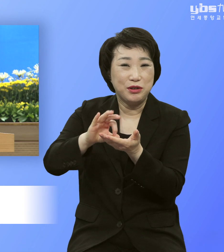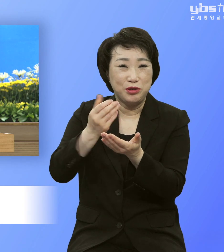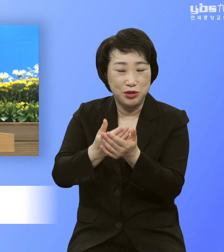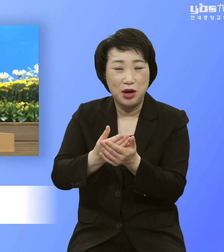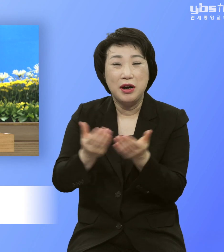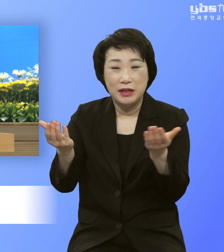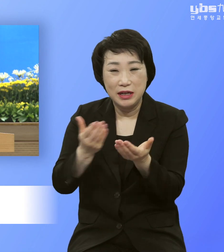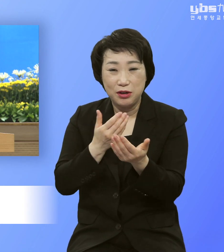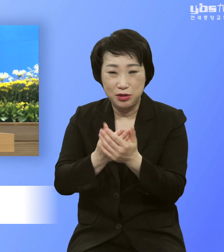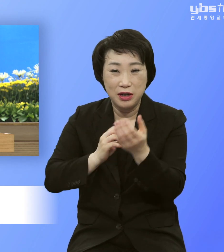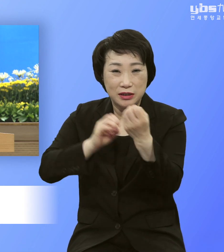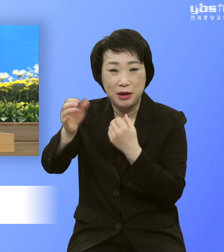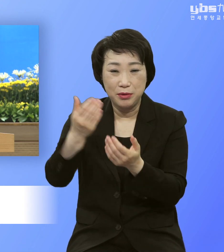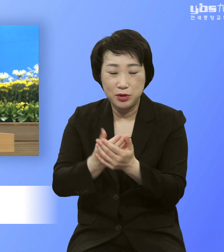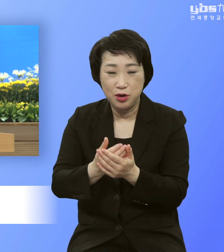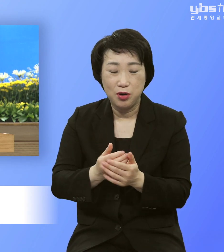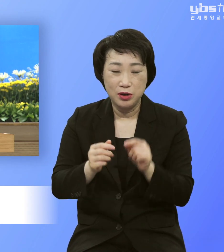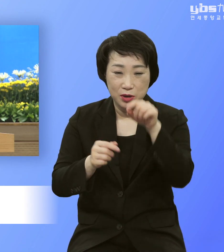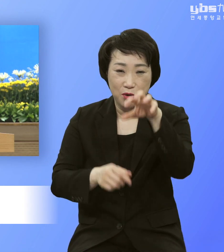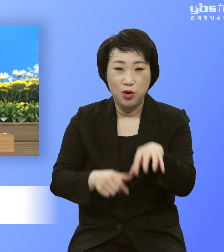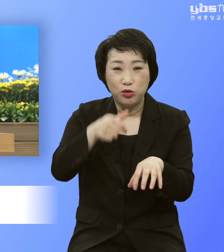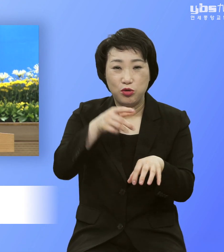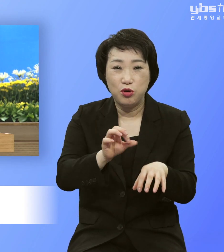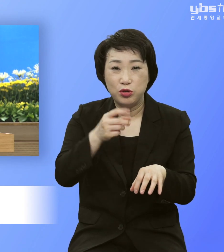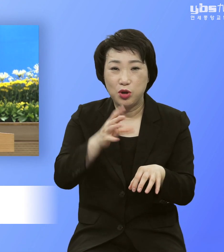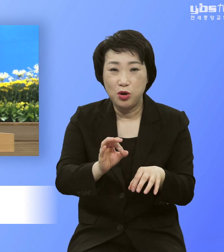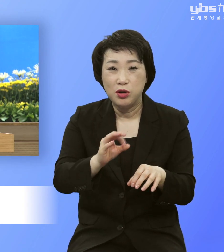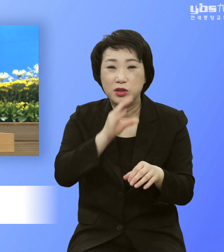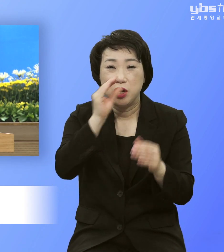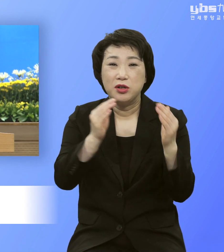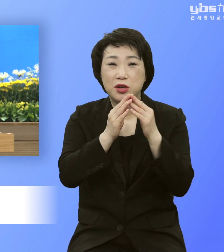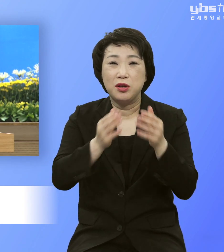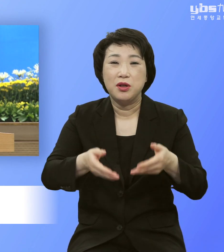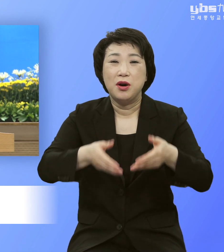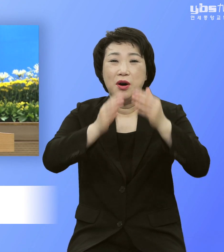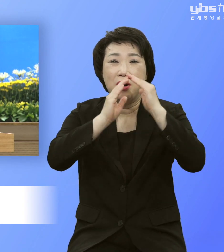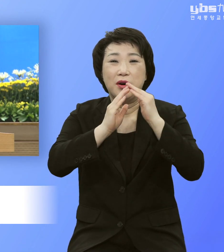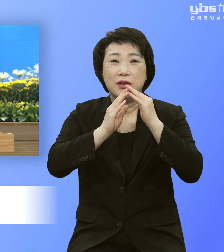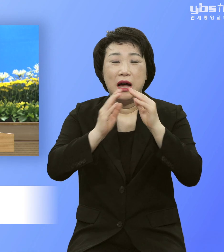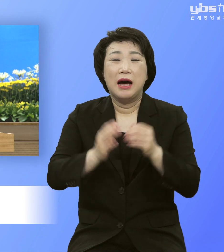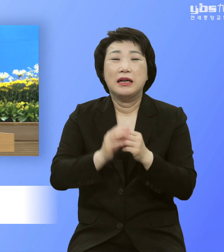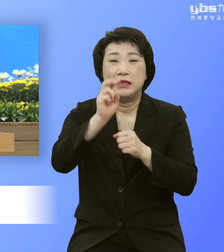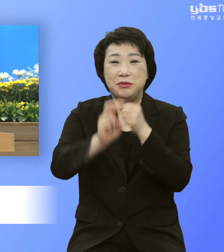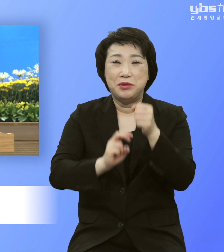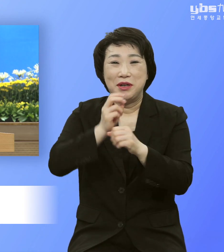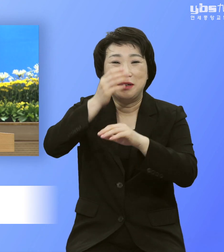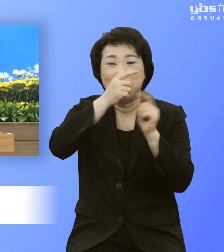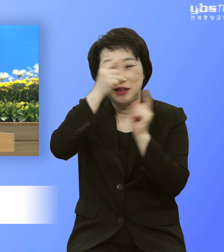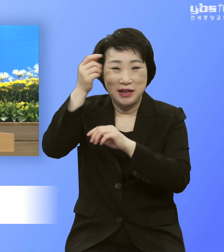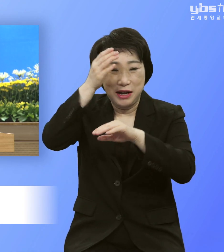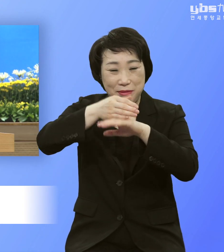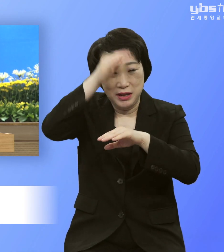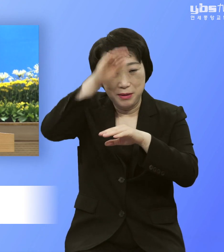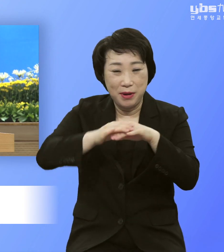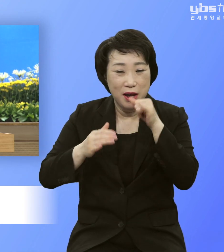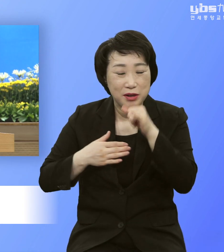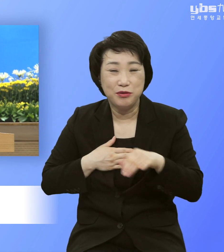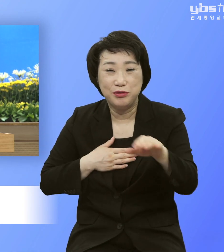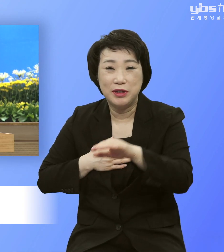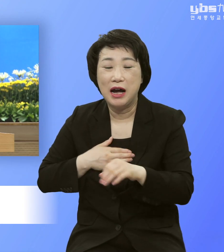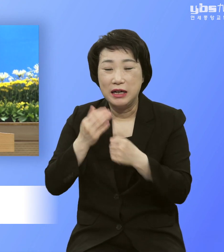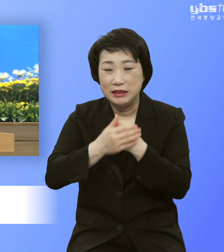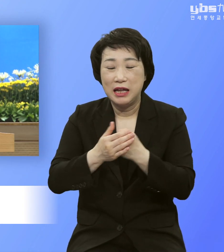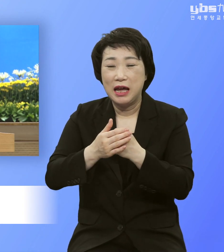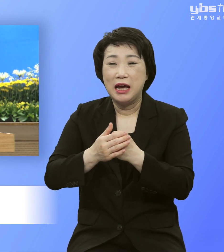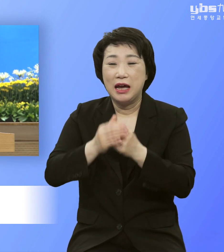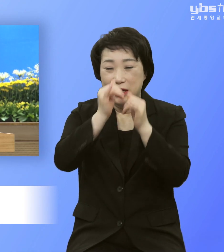일하여 주시옵소서. 궁동 성전 헌당 20주년 기념 감사 예배 우리가 이 성전을 통해서 받은 은혜의 역사들,